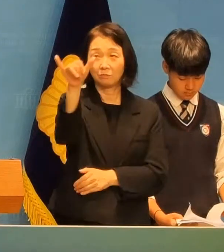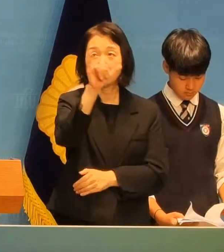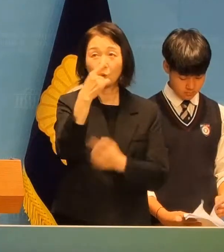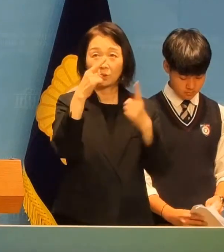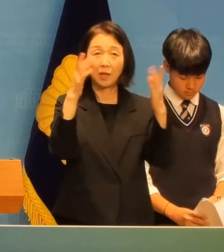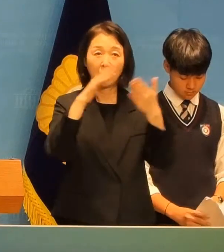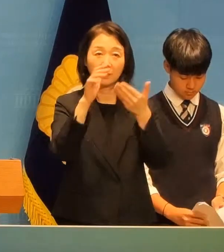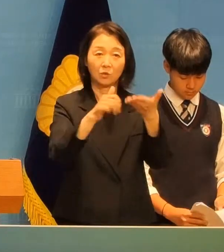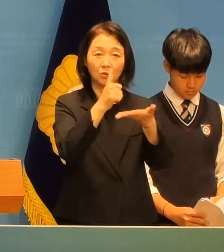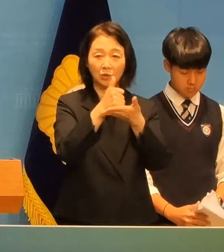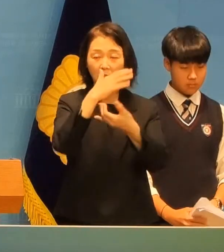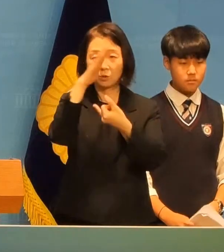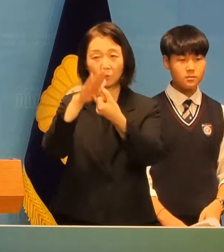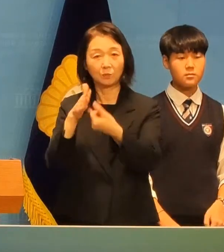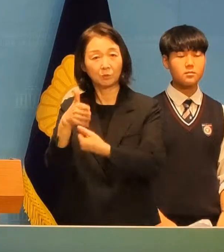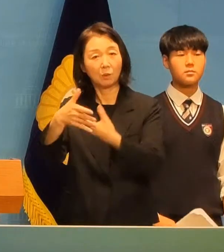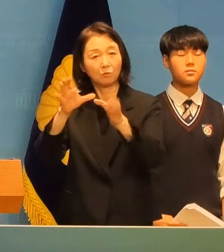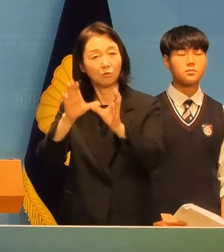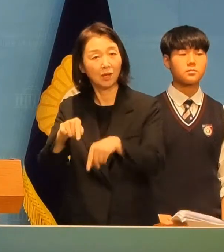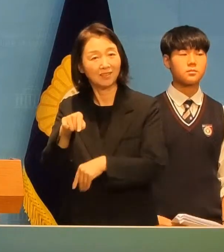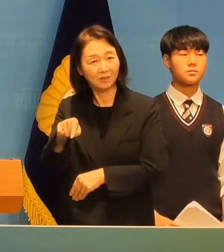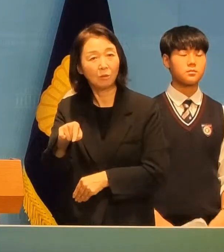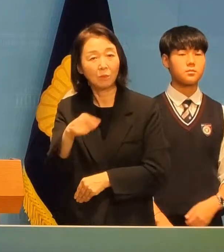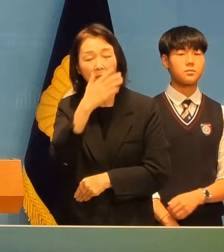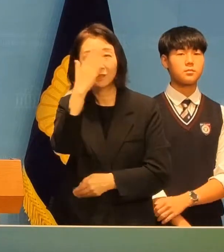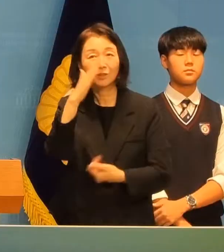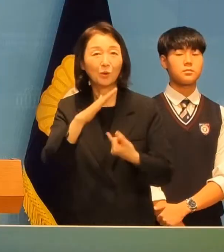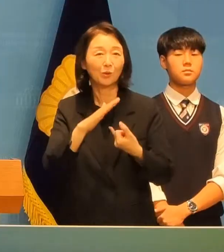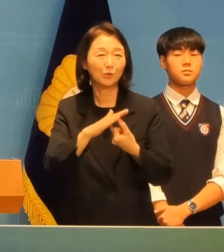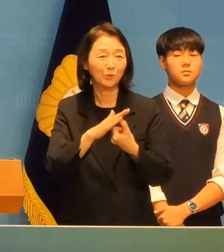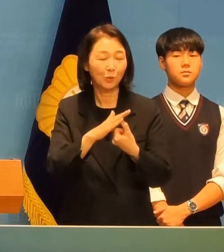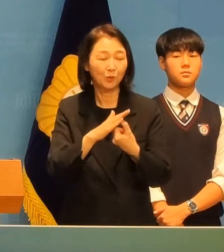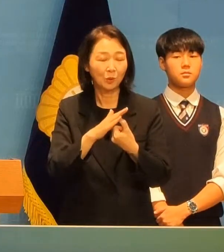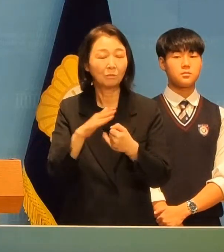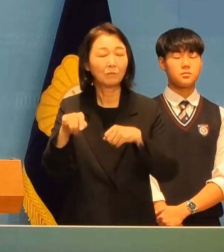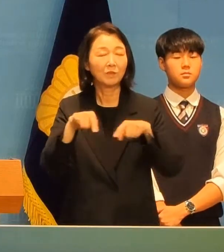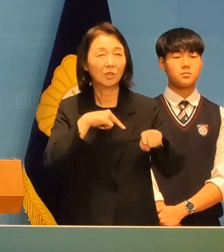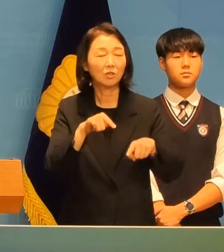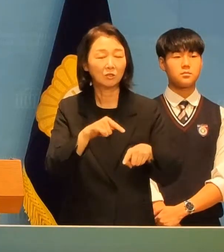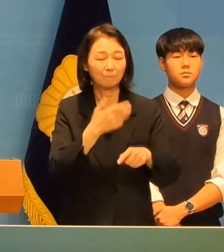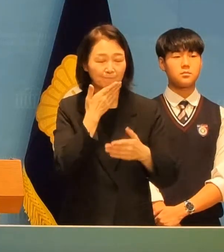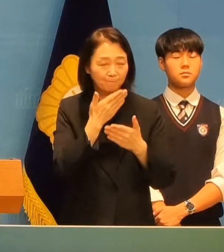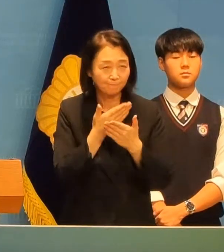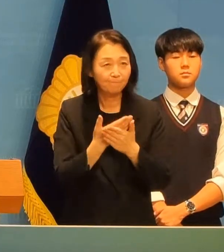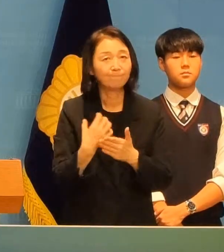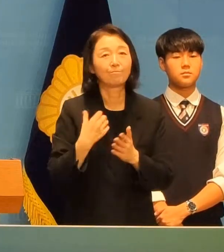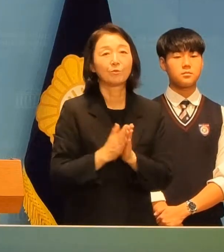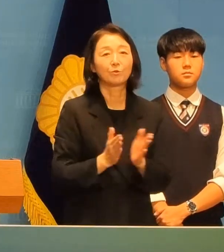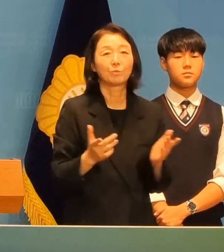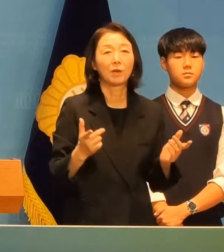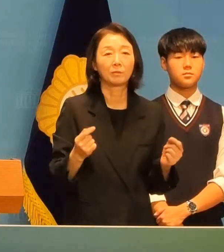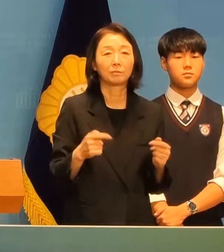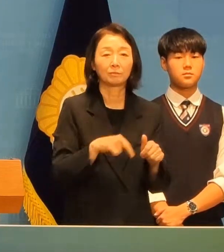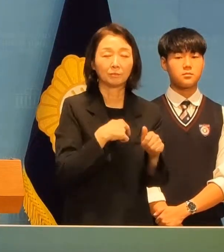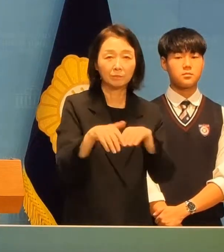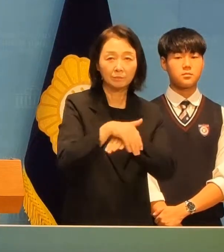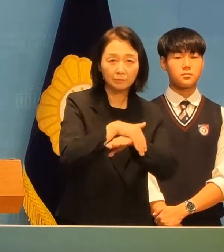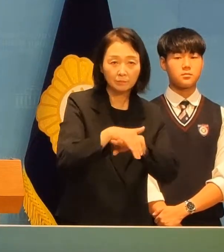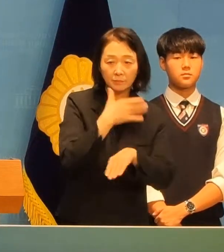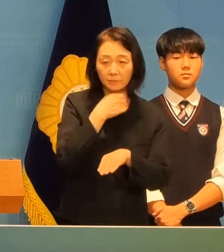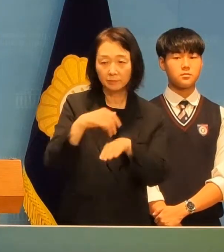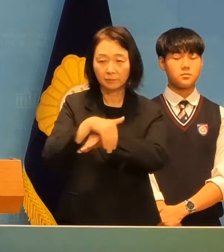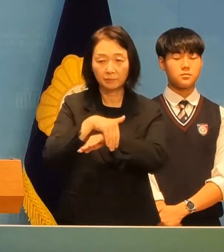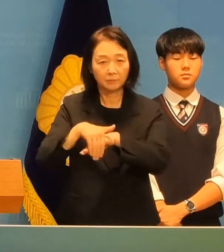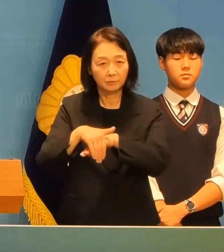청소년 특별분과의 출범은 청소년이 어엿한 정치의 주체가 되는 출발점입니다. 교육정책과 복지정책을